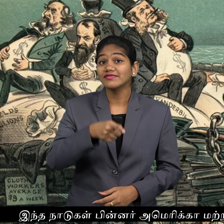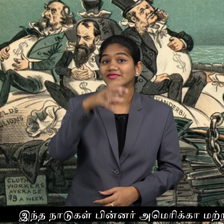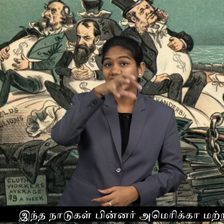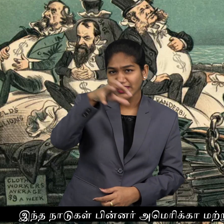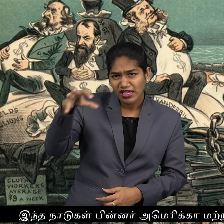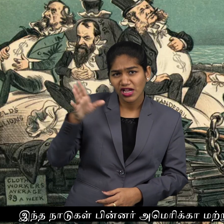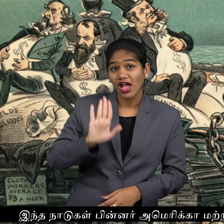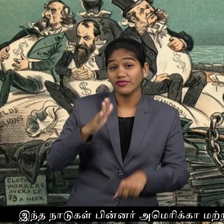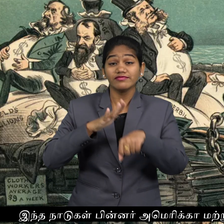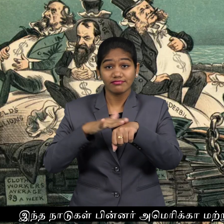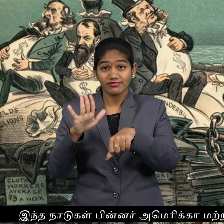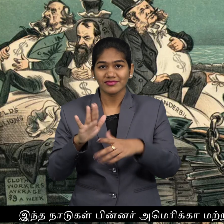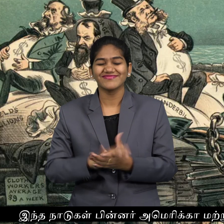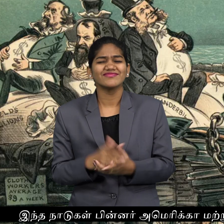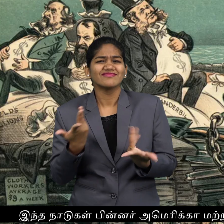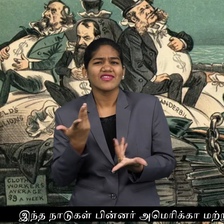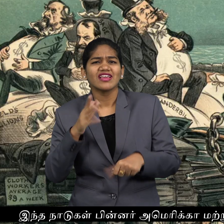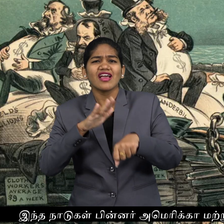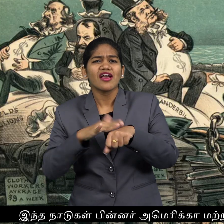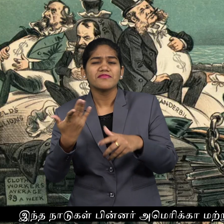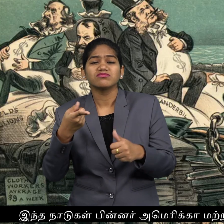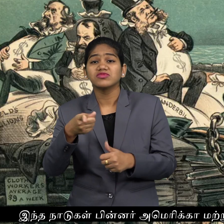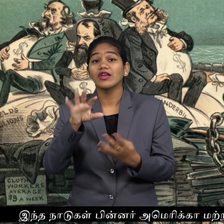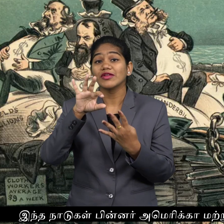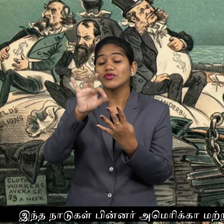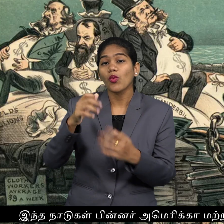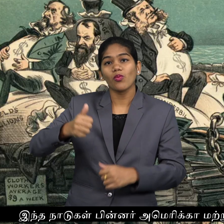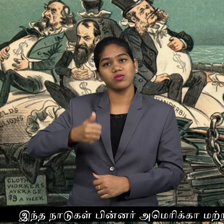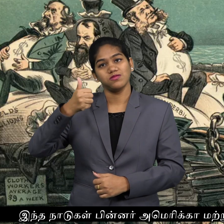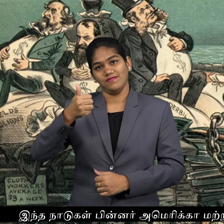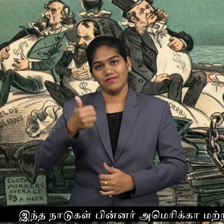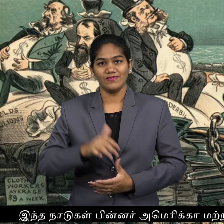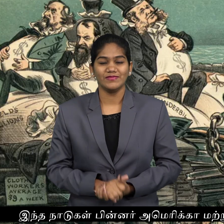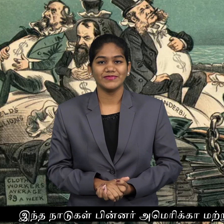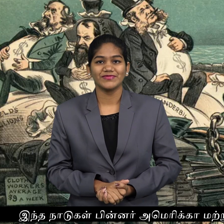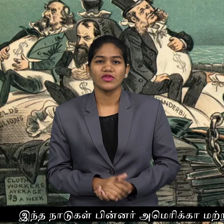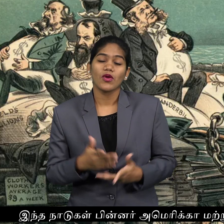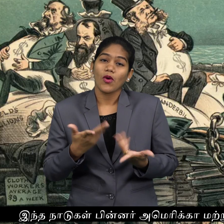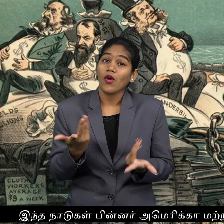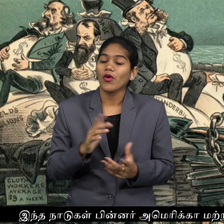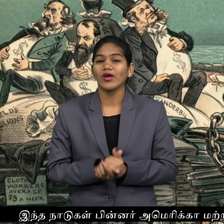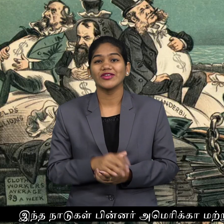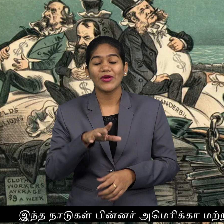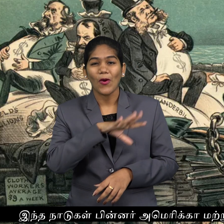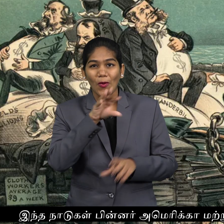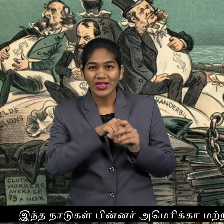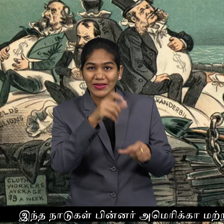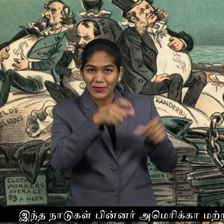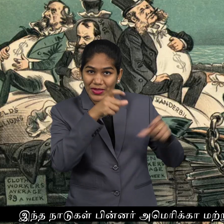இந்த நாடுகள் பின்னர் அமெரிக்கா மற்றும் சோவியத் ஒன்றியத்தின் செல்வாக்கத்தின்